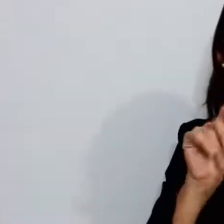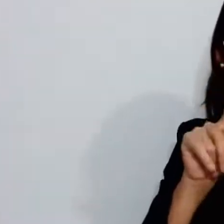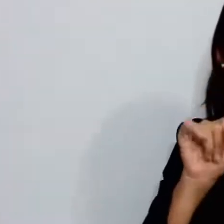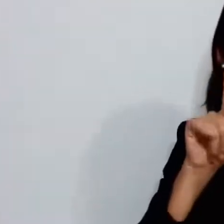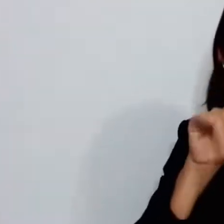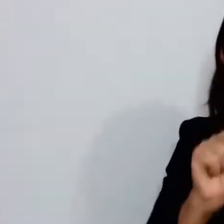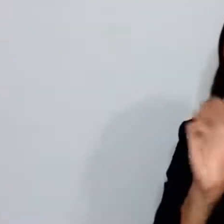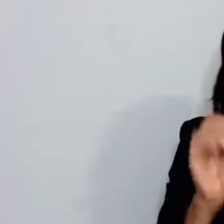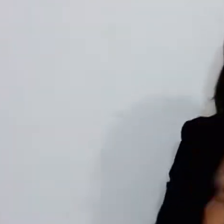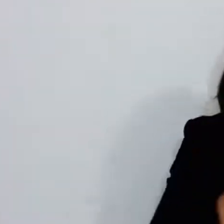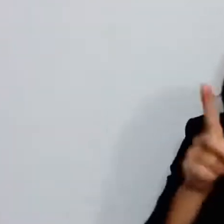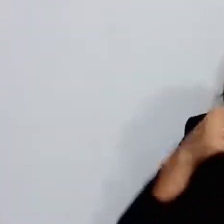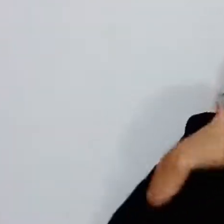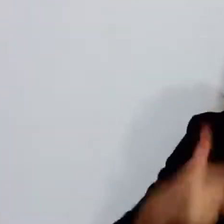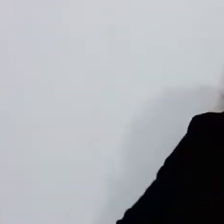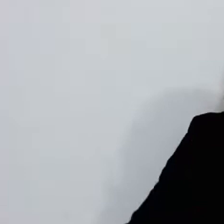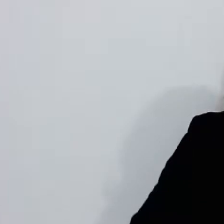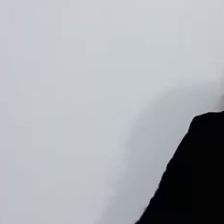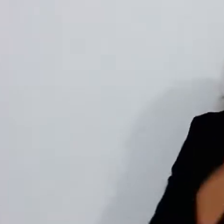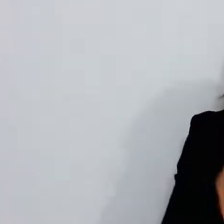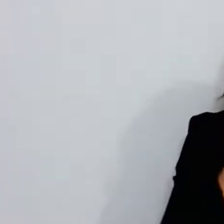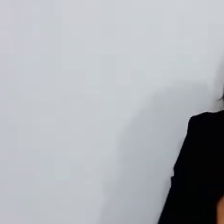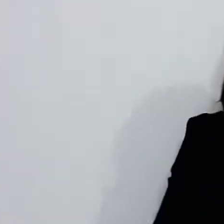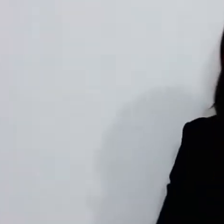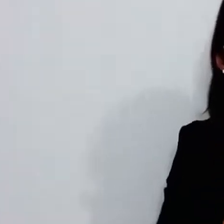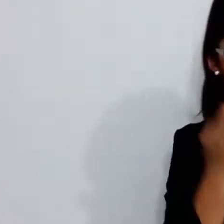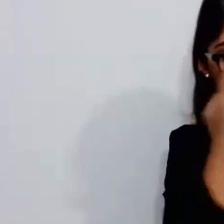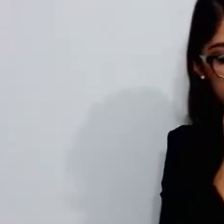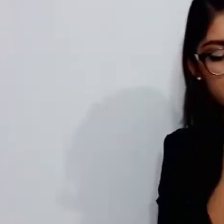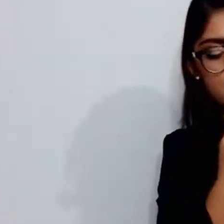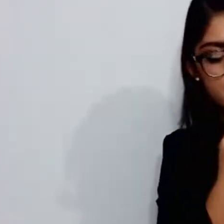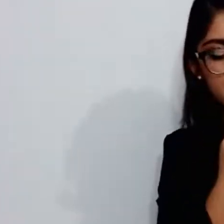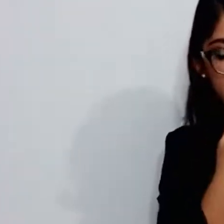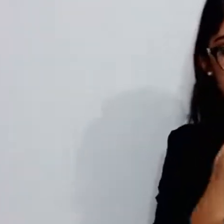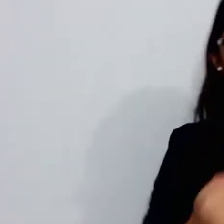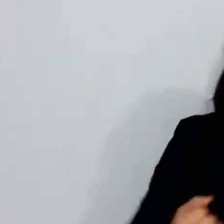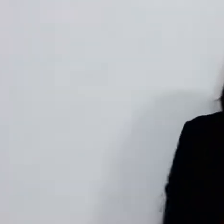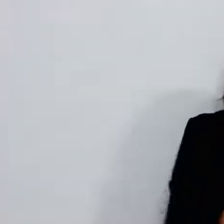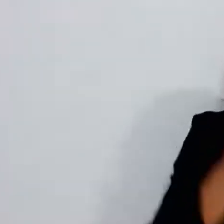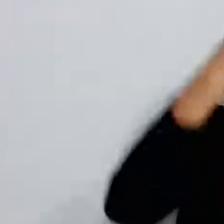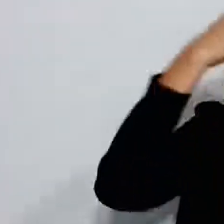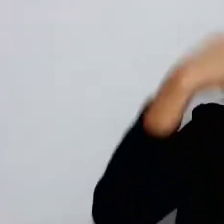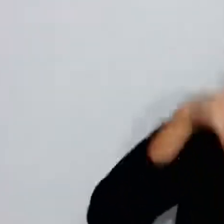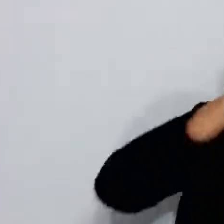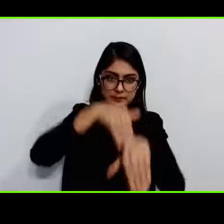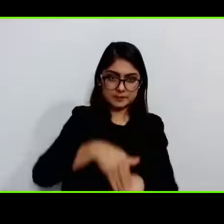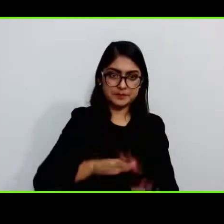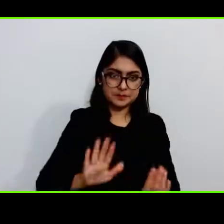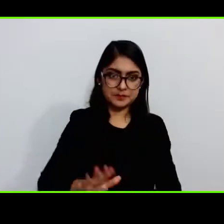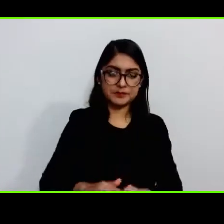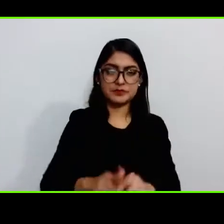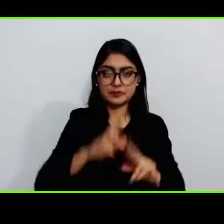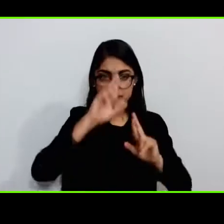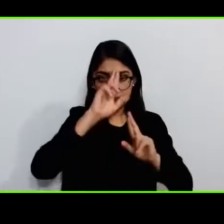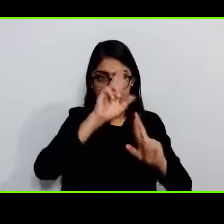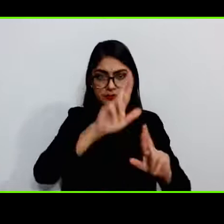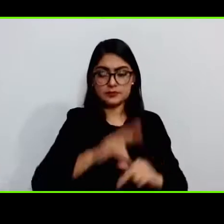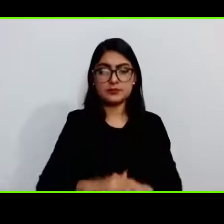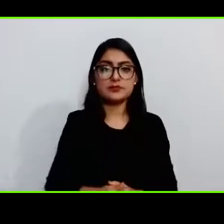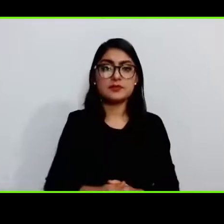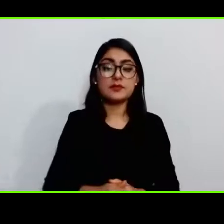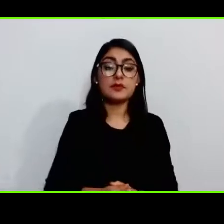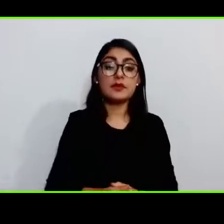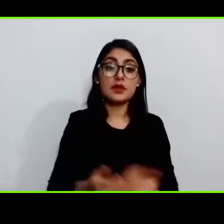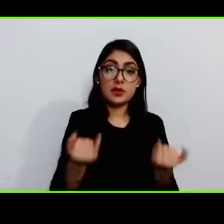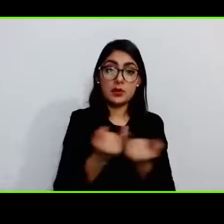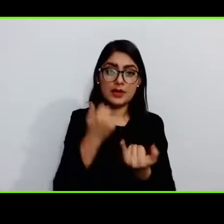lo que quiero enfatizar en este momento es que poner sobre la mesa que también los derechos